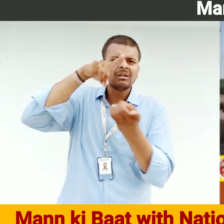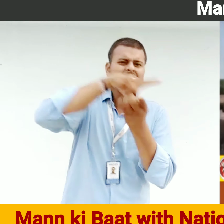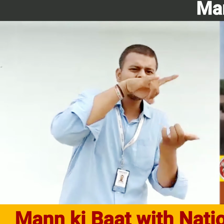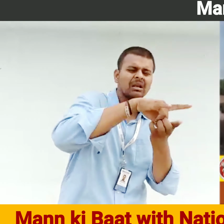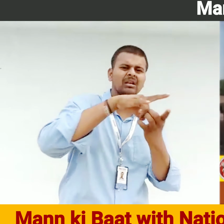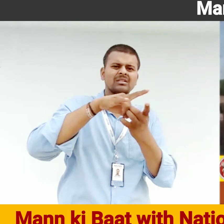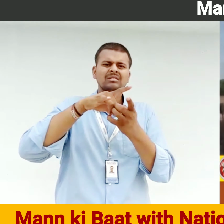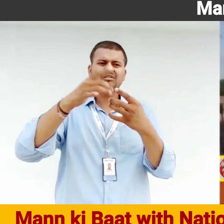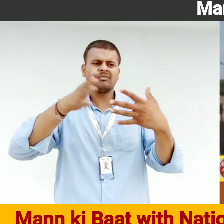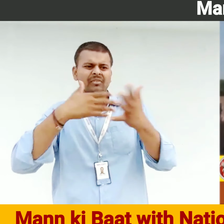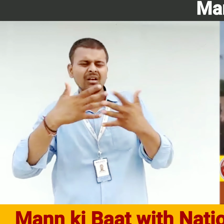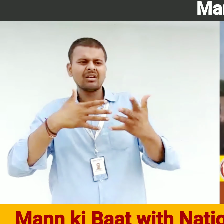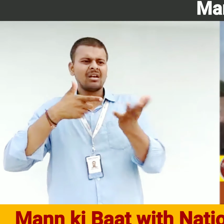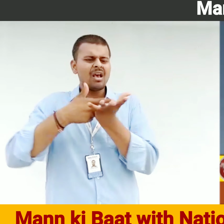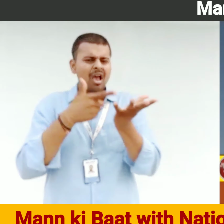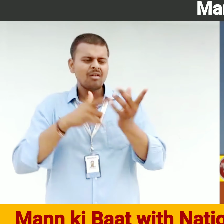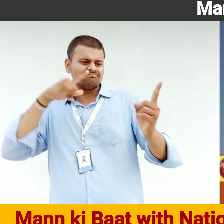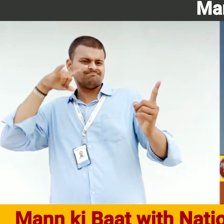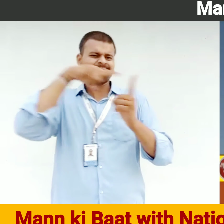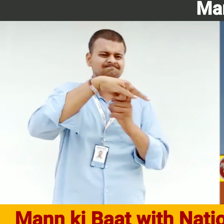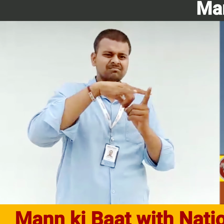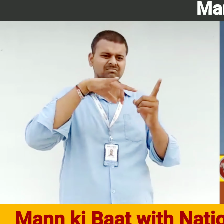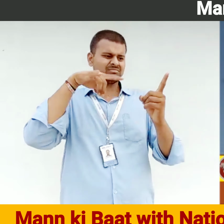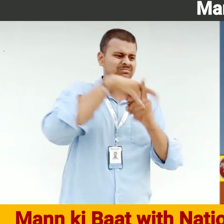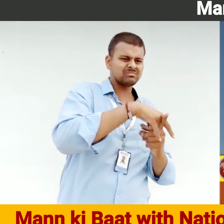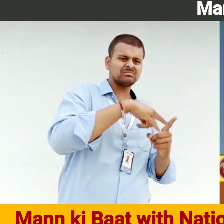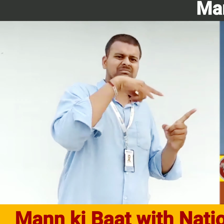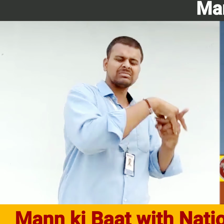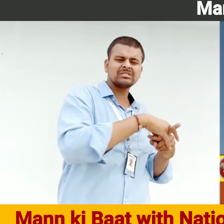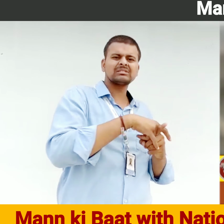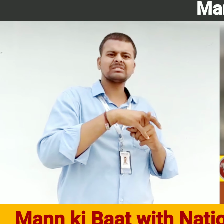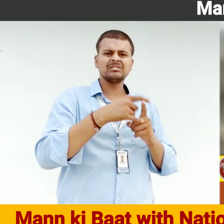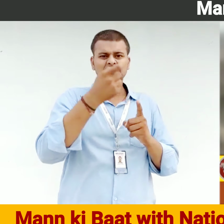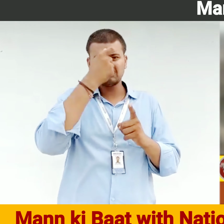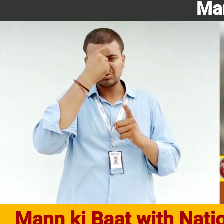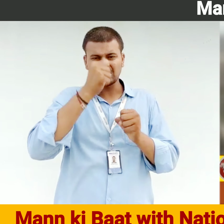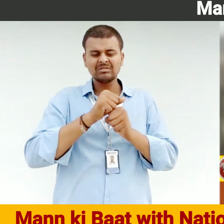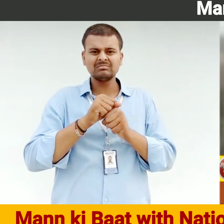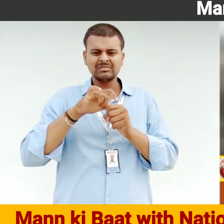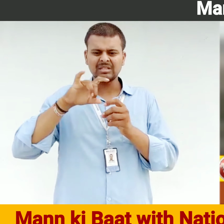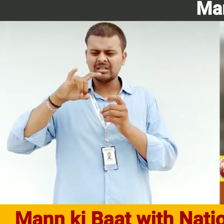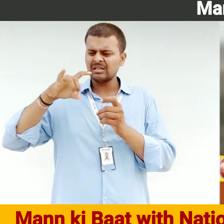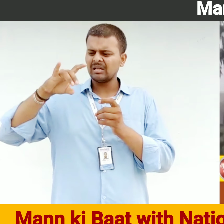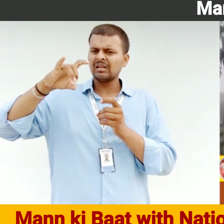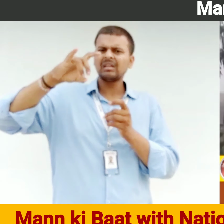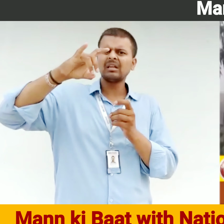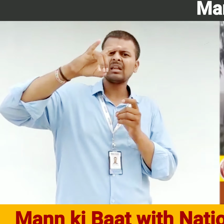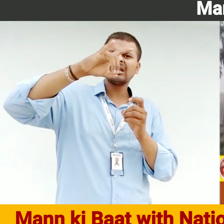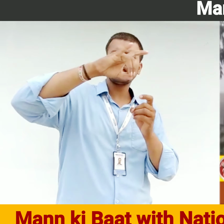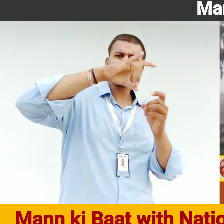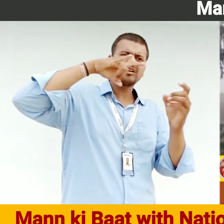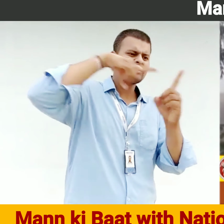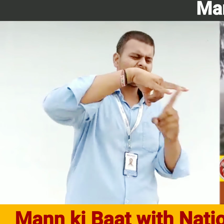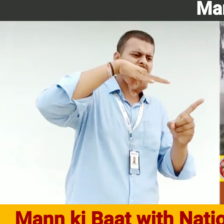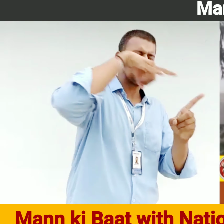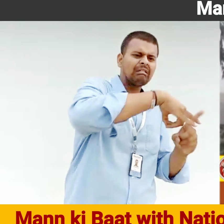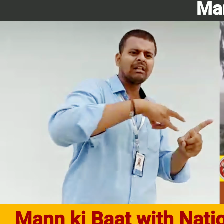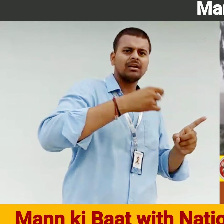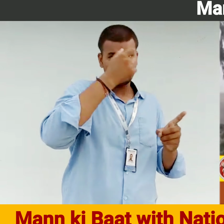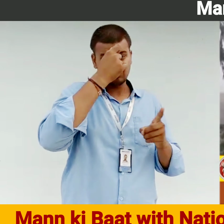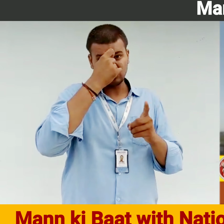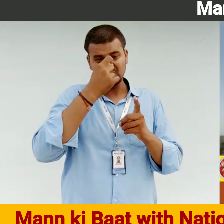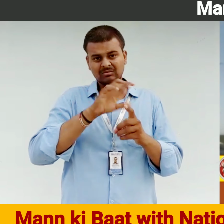याद दिलाया है कि ये छोटा सा जीव कितना नुकसान करता है। टिड्डी दल का हमला कई दिनों तक चलता